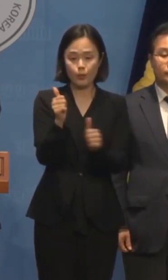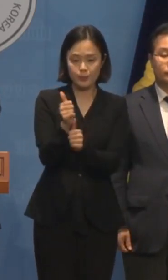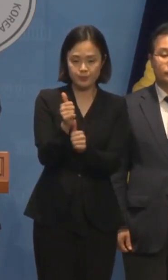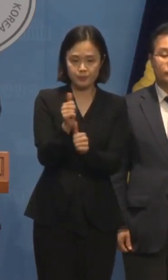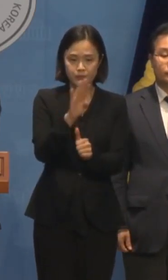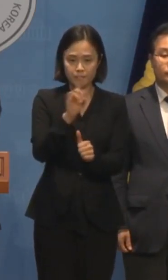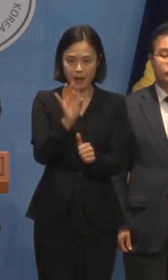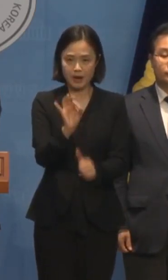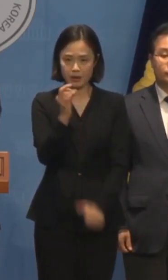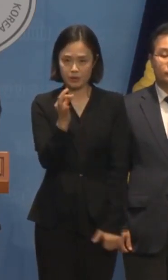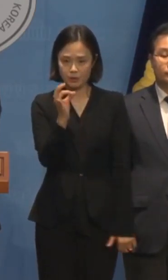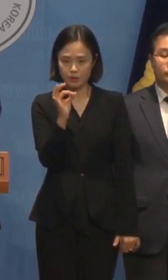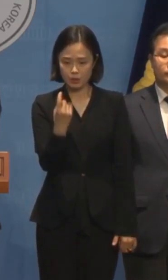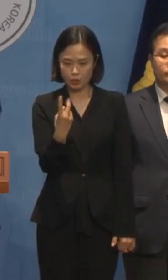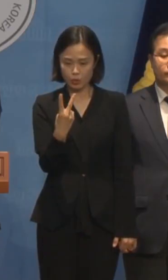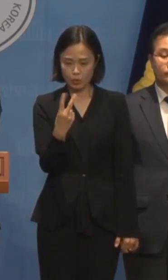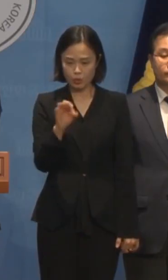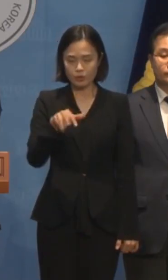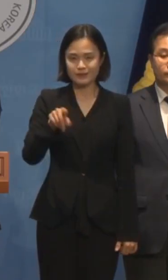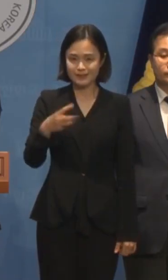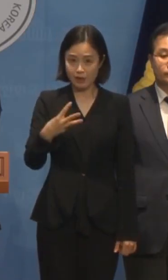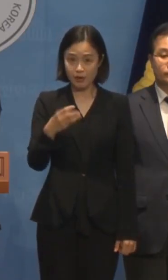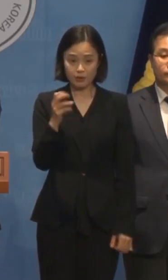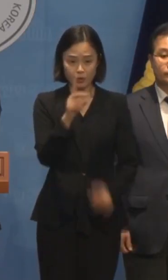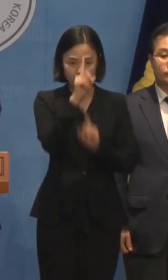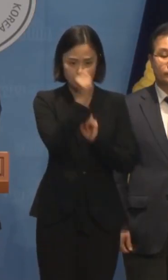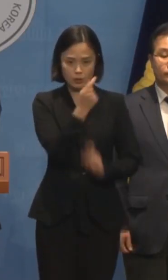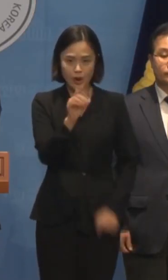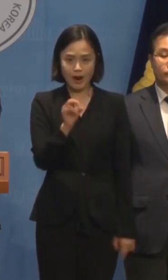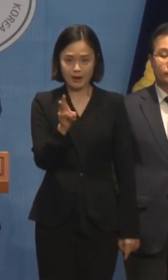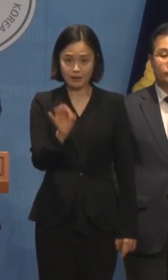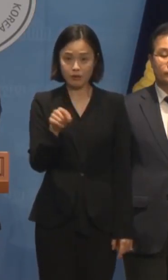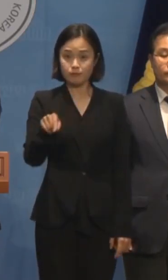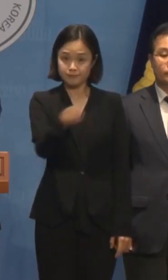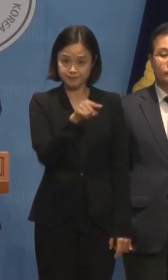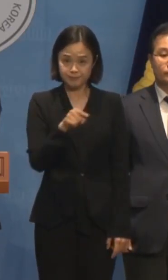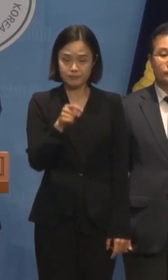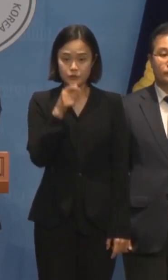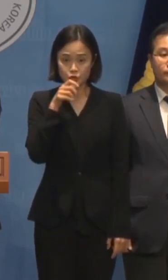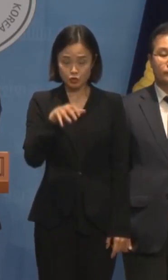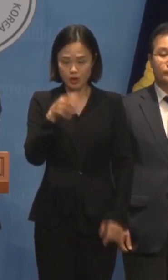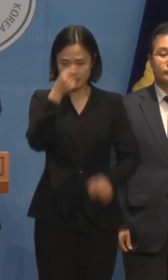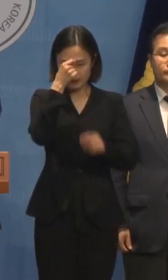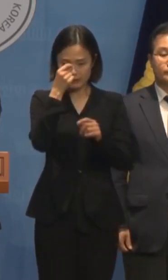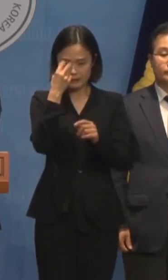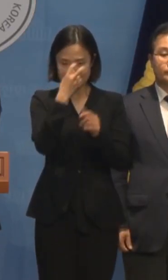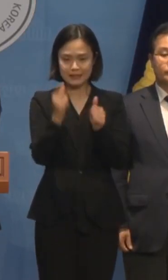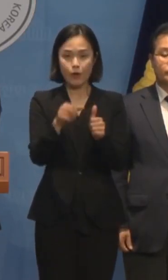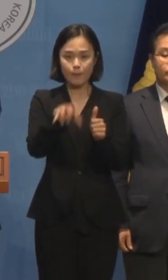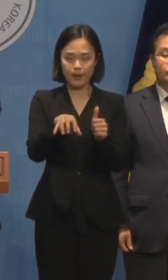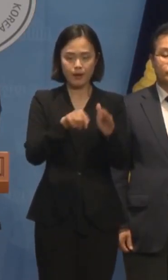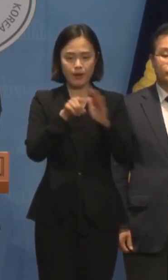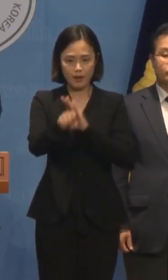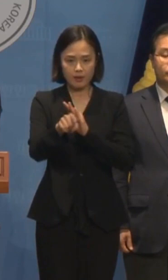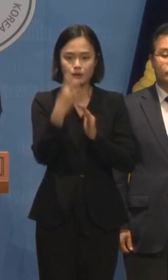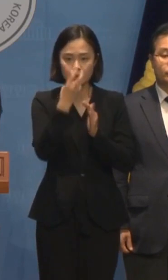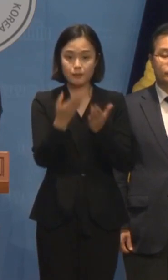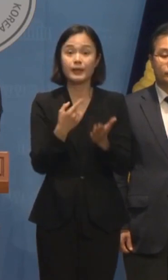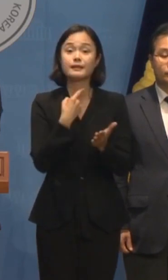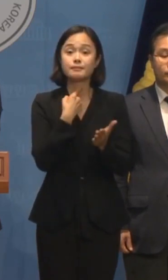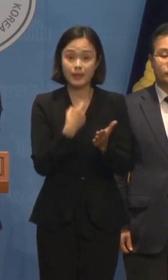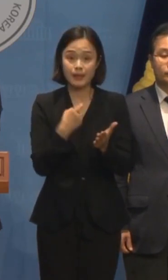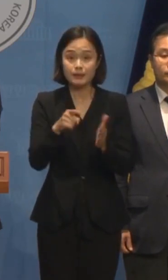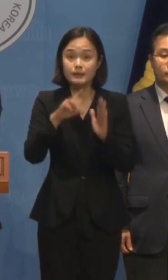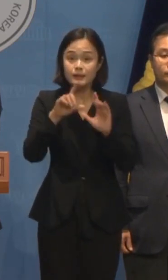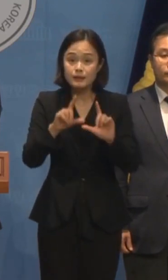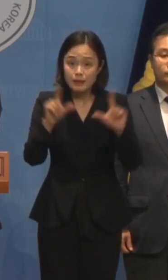이화영 전 부지사가 함께 수원지검에 출정해 조사를 받던 시각 수원지검 앞에 위치한